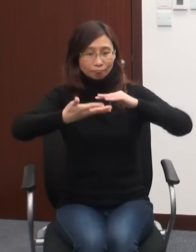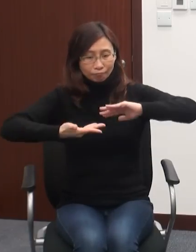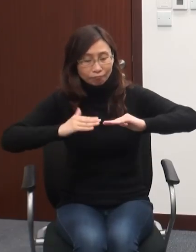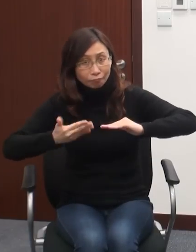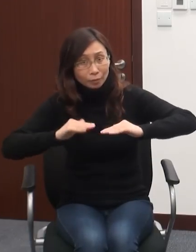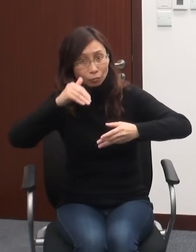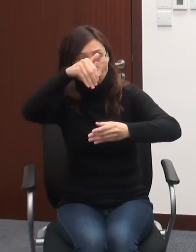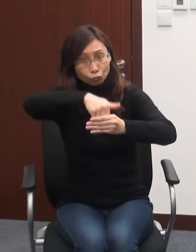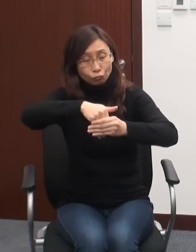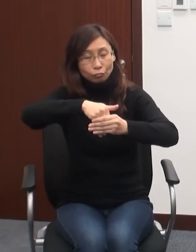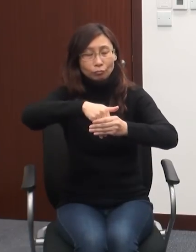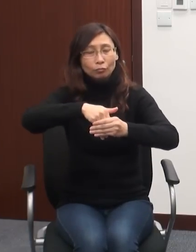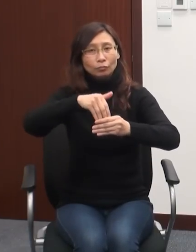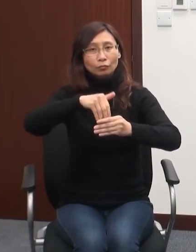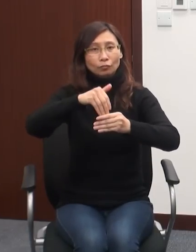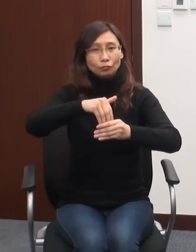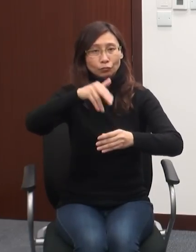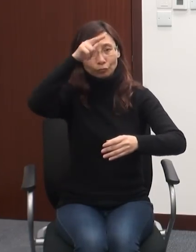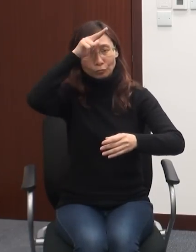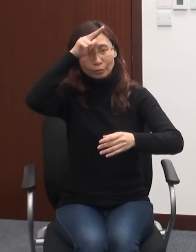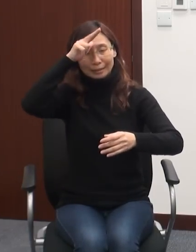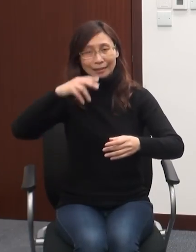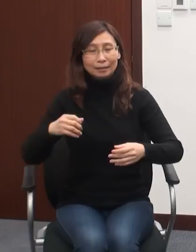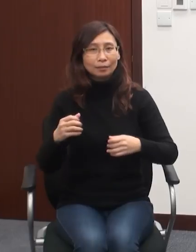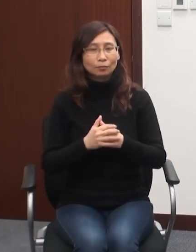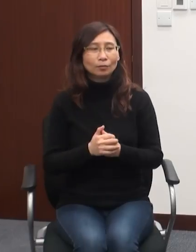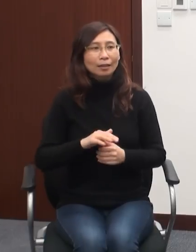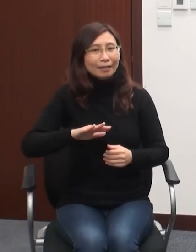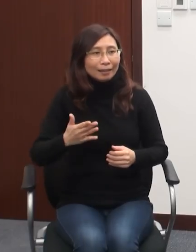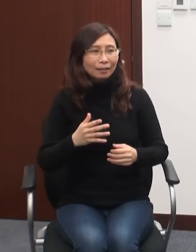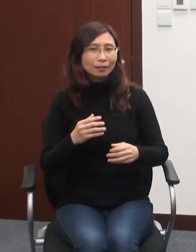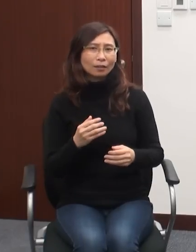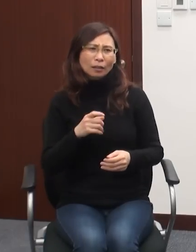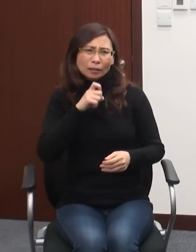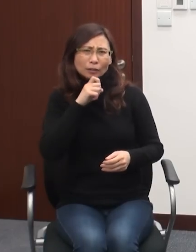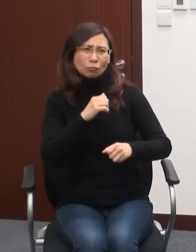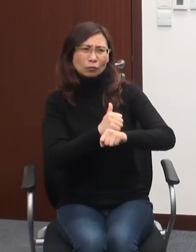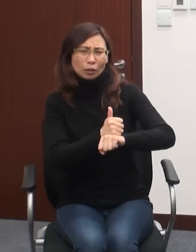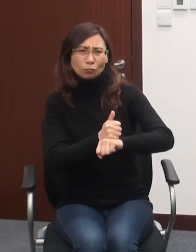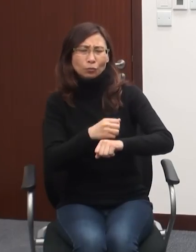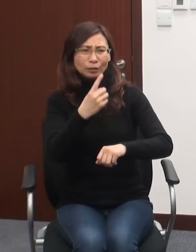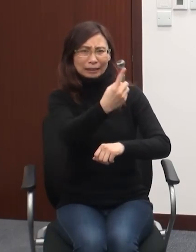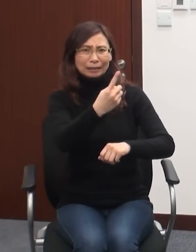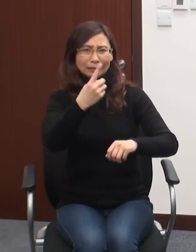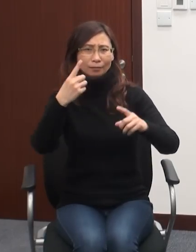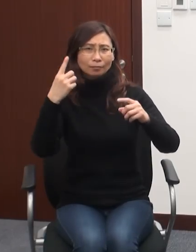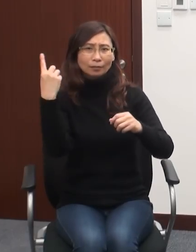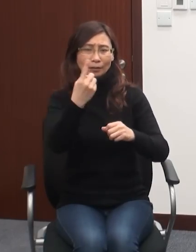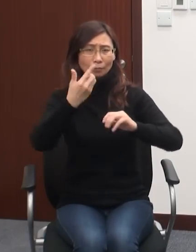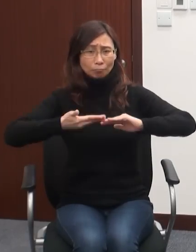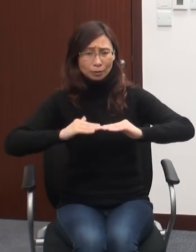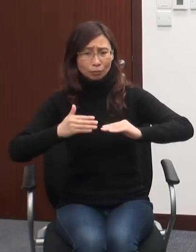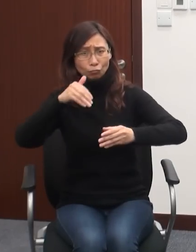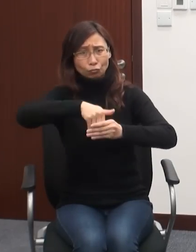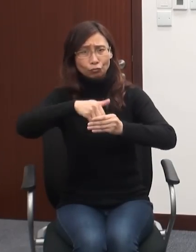信就話一人一票選特首係最正，但係永遠唔相信就係可能一人一票選垃圾喎，真係嚇！我俾一人一票選，不過垃圾啫嘛。咁所以